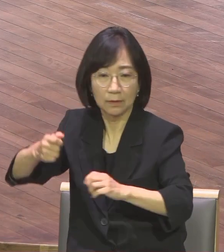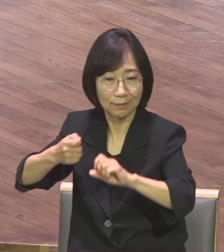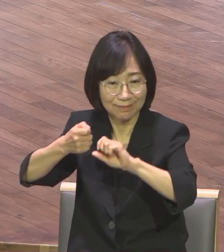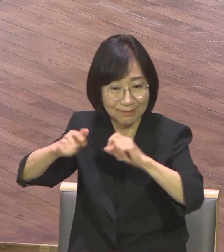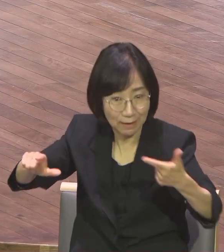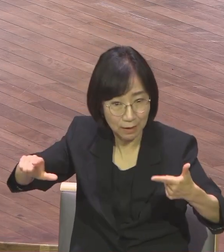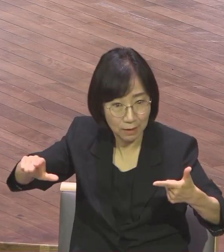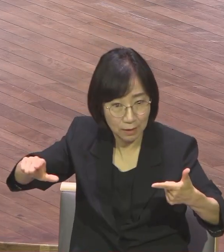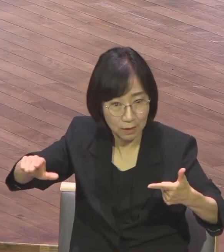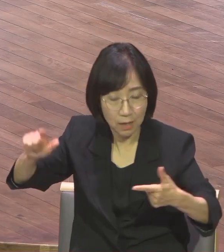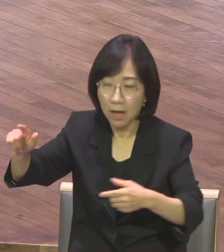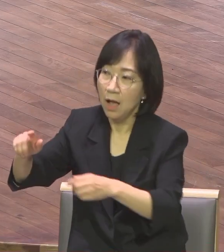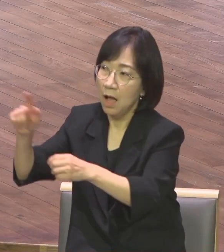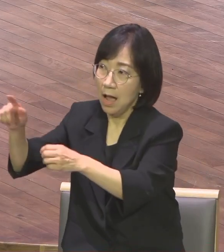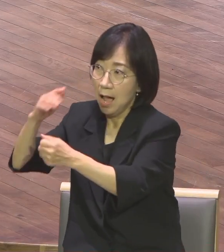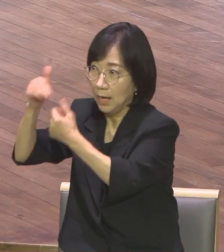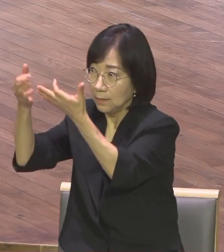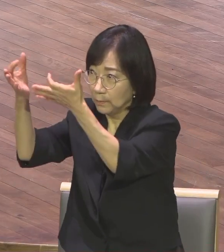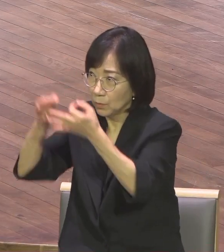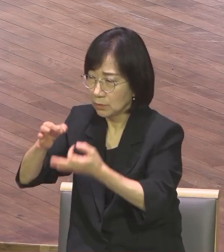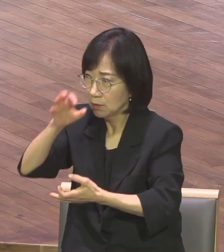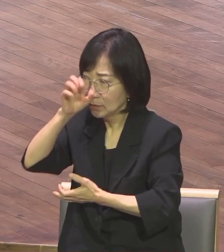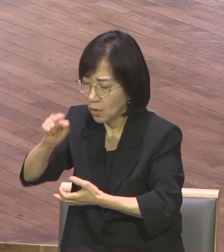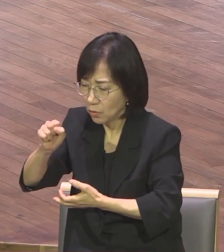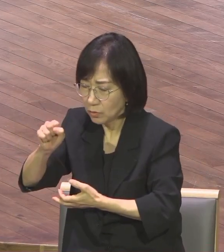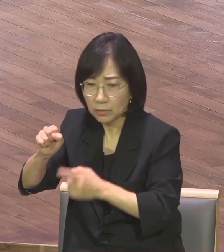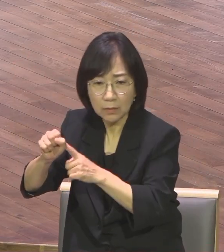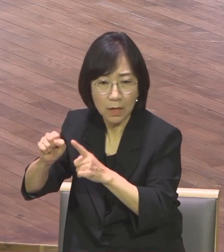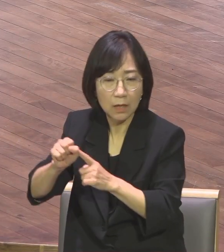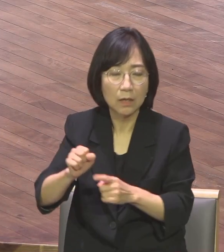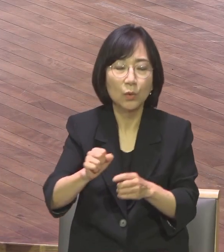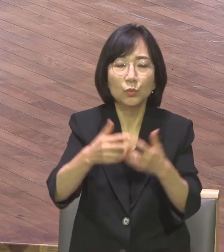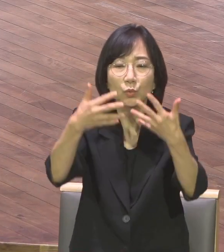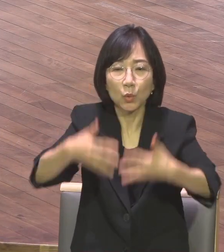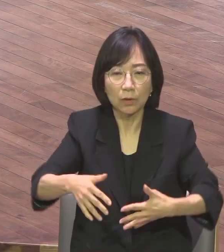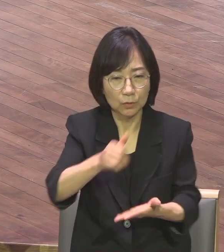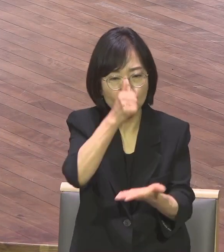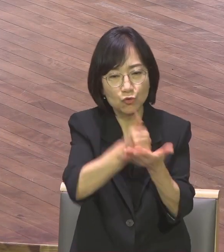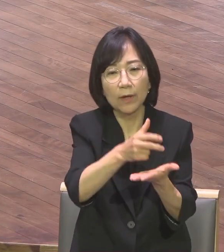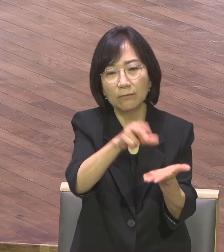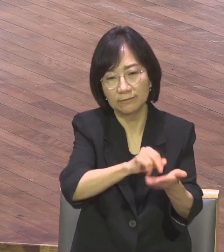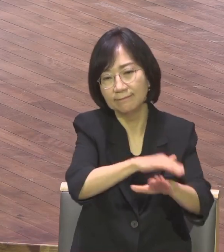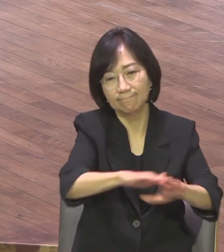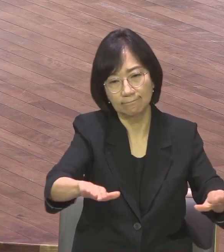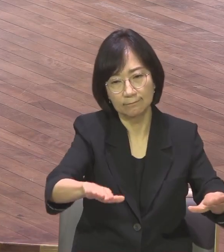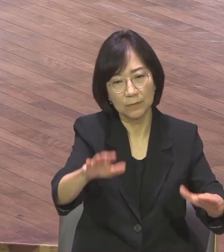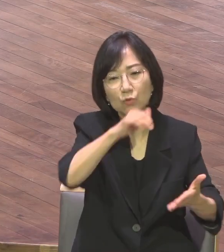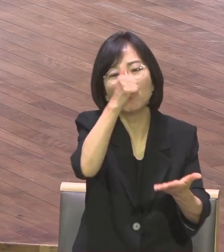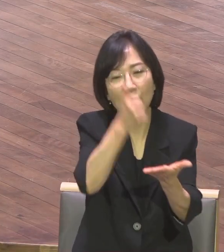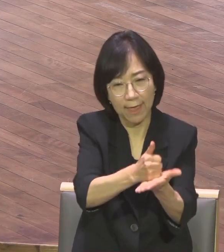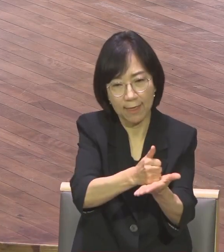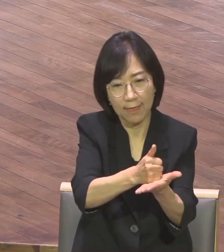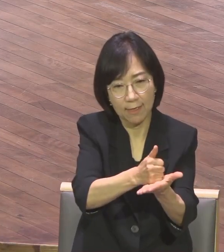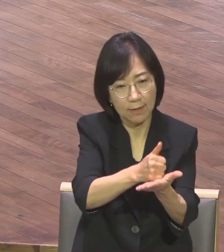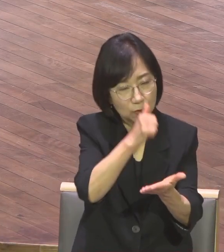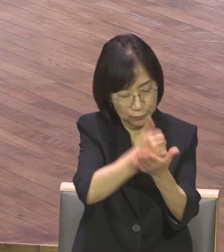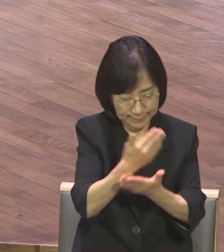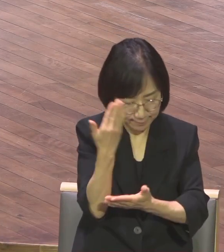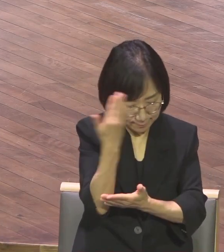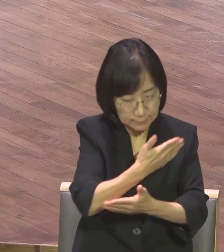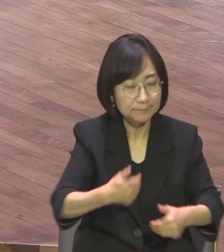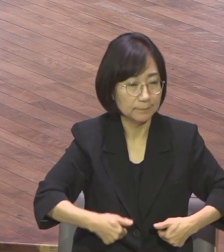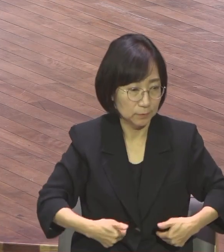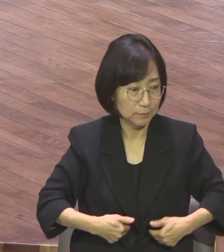이런 죄 문제가 해결돼야 돼요. 이 죄 문제. 오늘 우리가 말씀을 통해 영생에 대해서